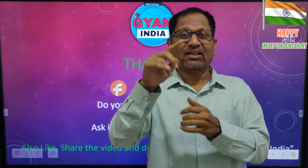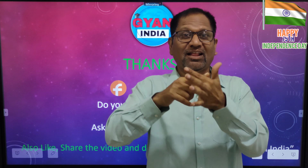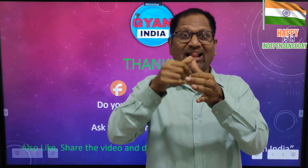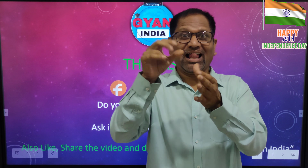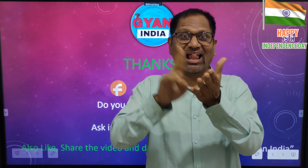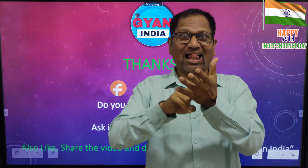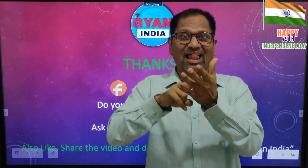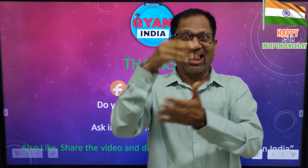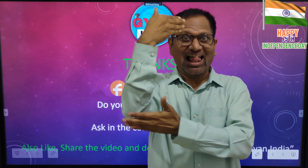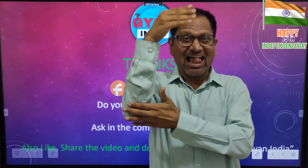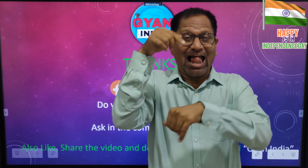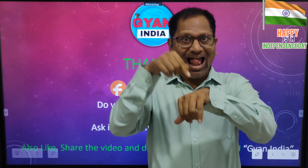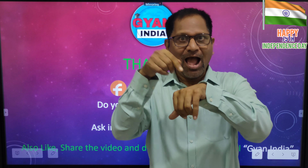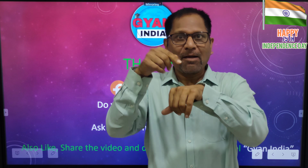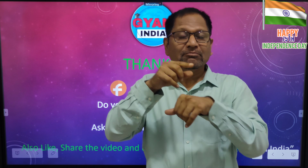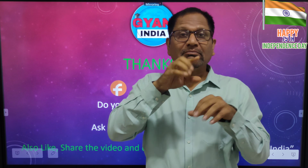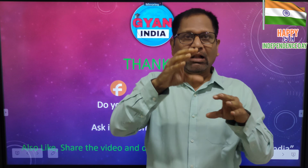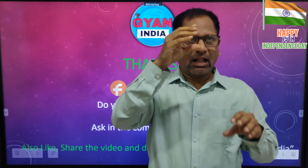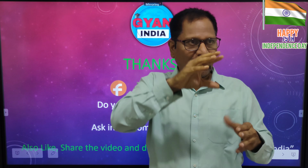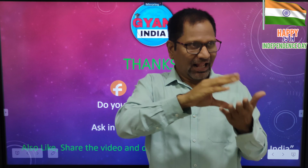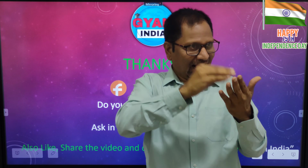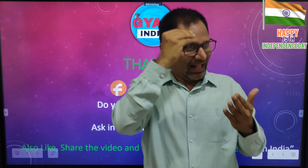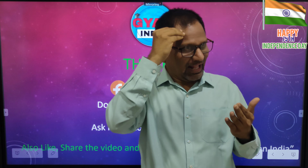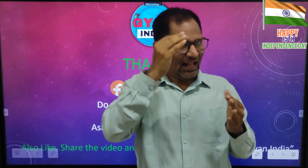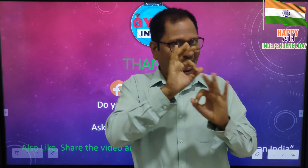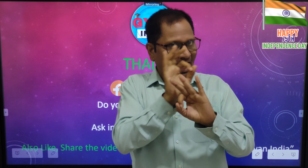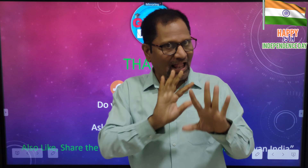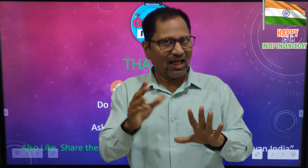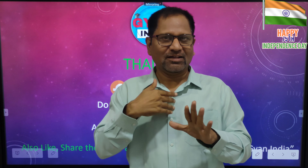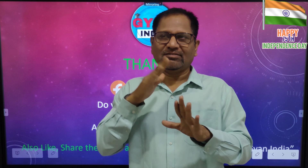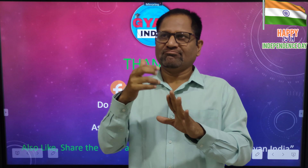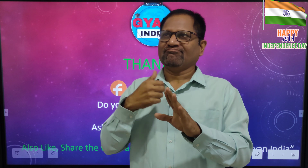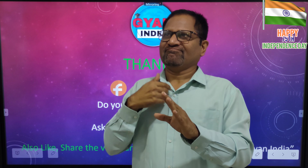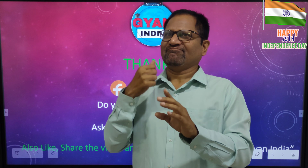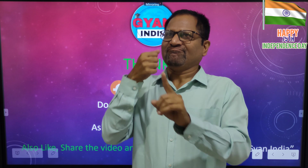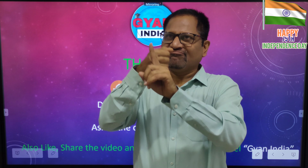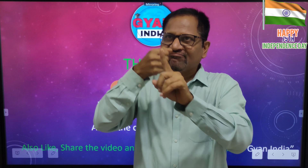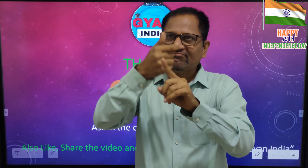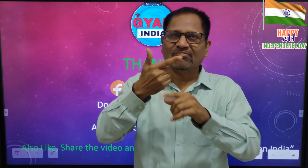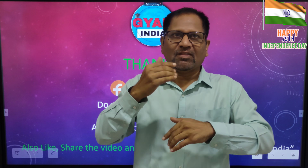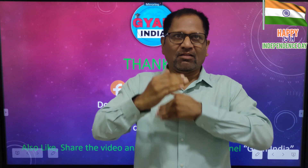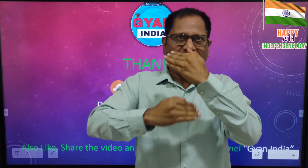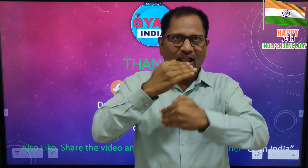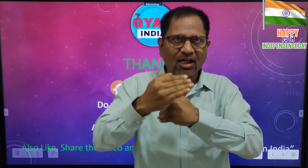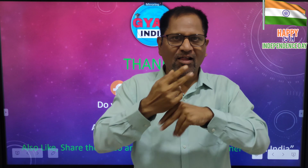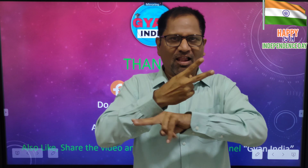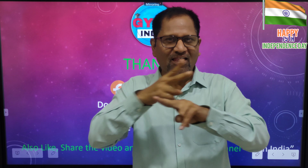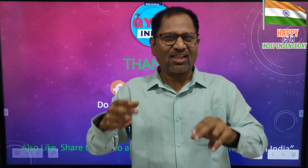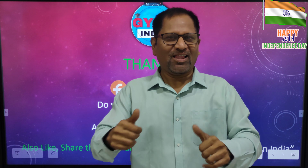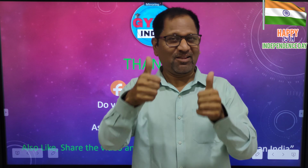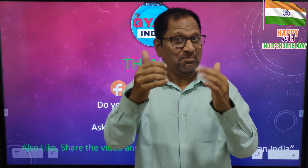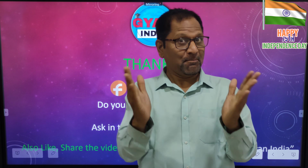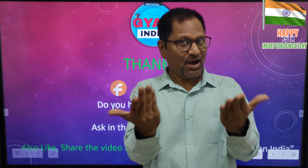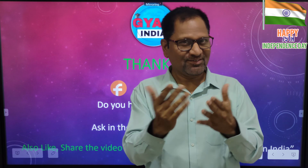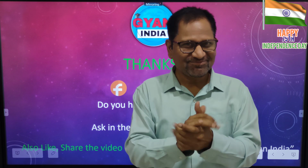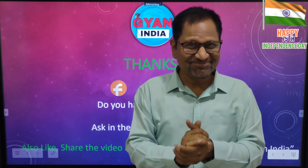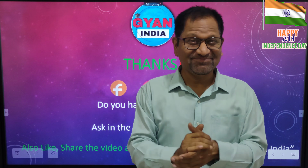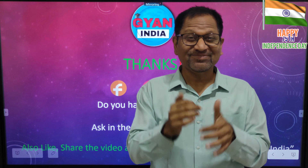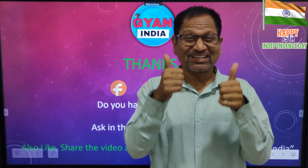ज़्यादा लोग, दिव्यांगजन, संविधान को समझें, हमारे कानून को समझें और अपने अधिकारों के, अपने मौलिक अधिकारों के